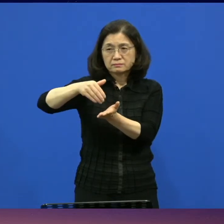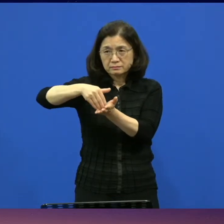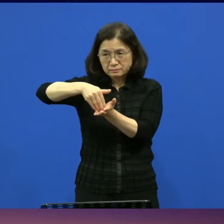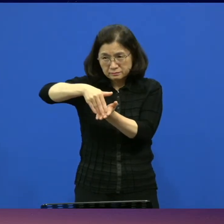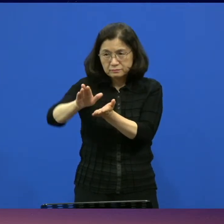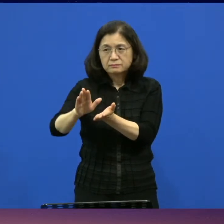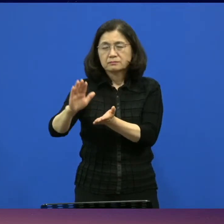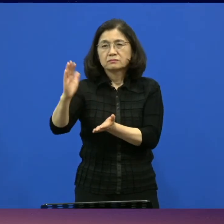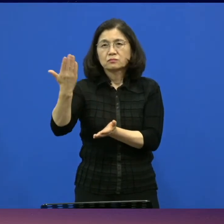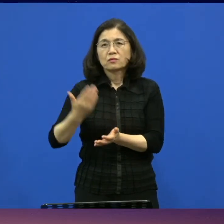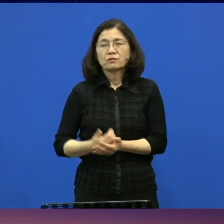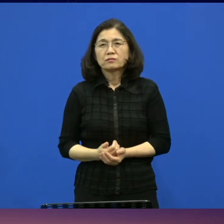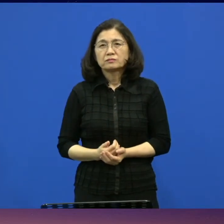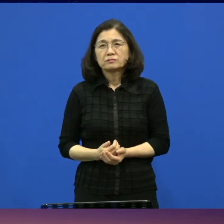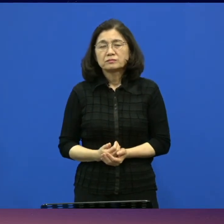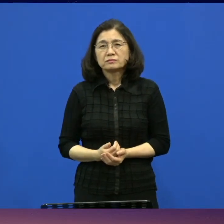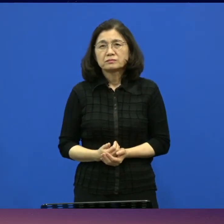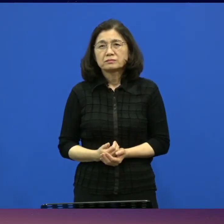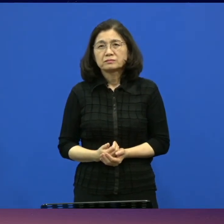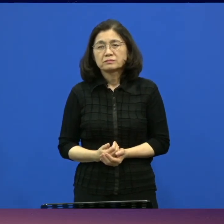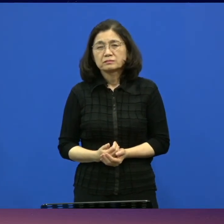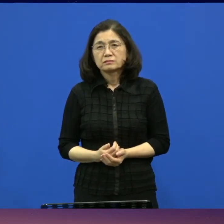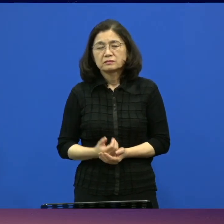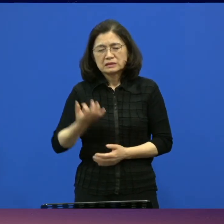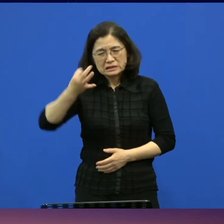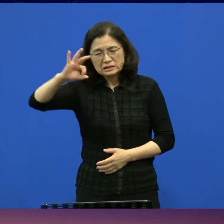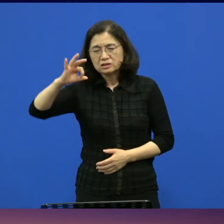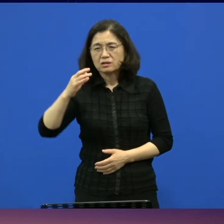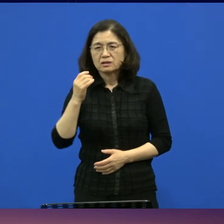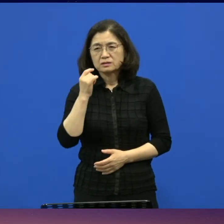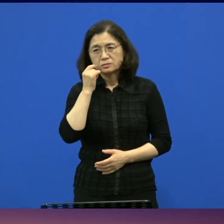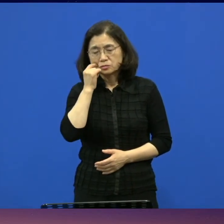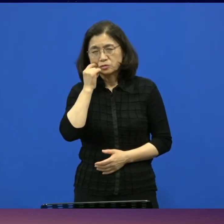거예요. 그걸 내가 인정하고 싶지 않은 거예요.